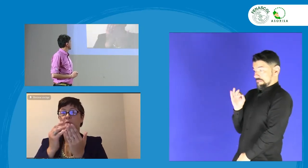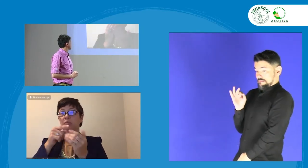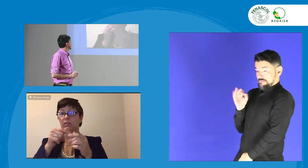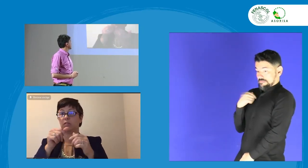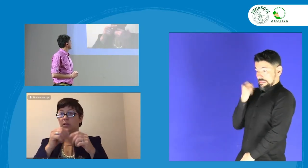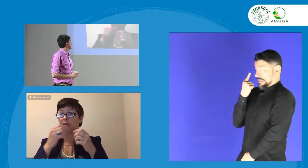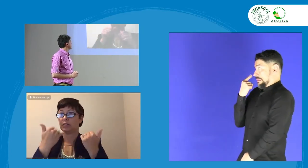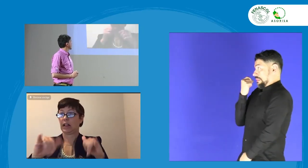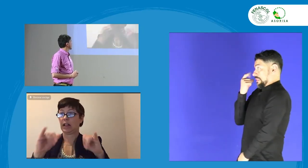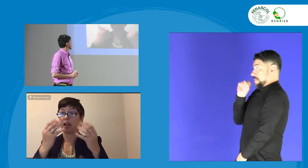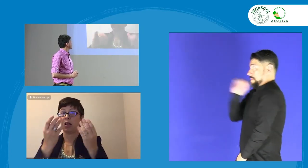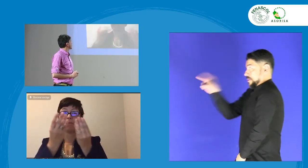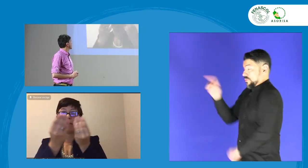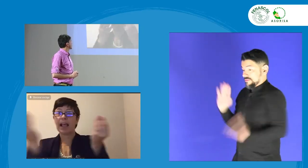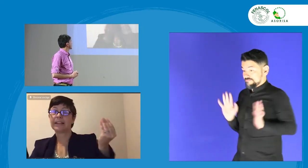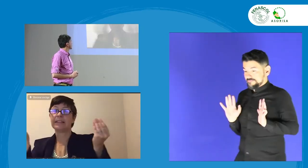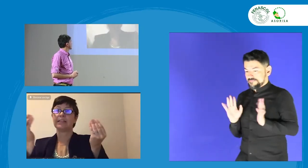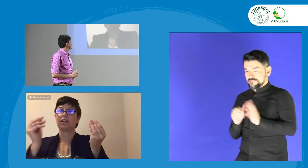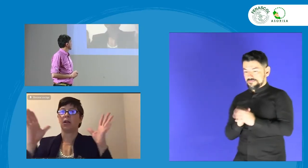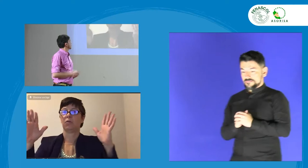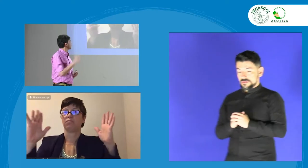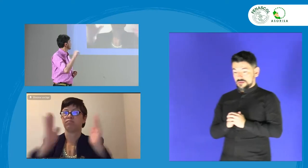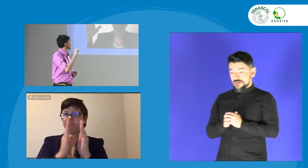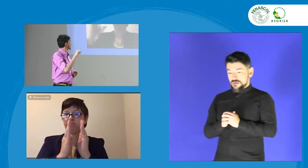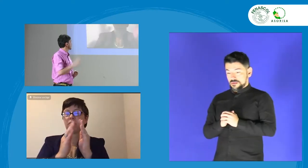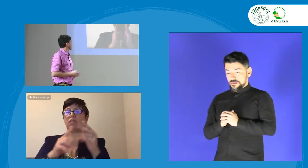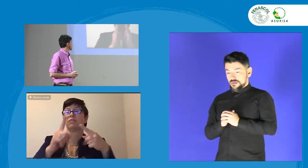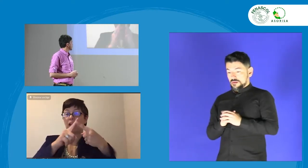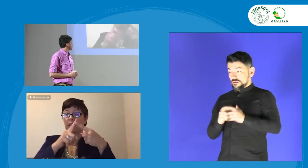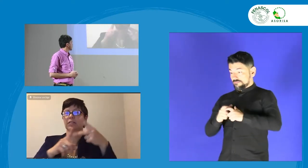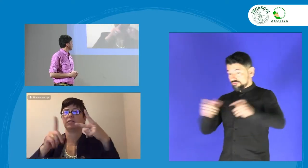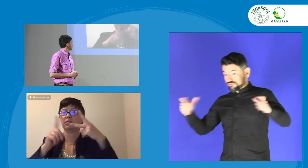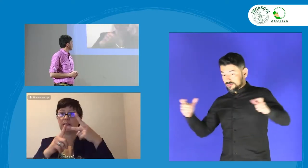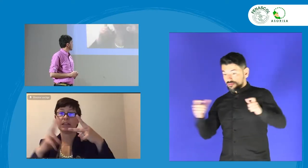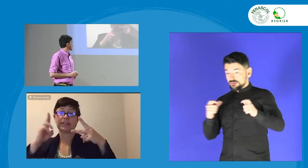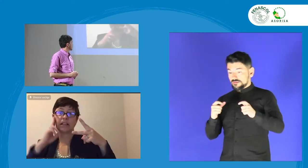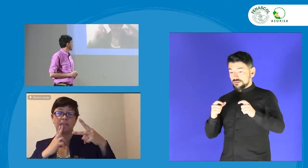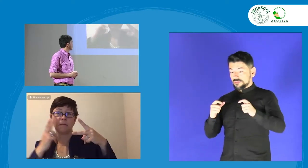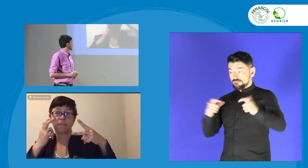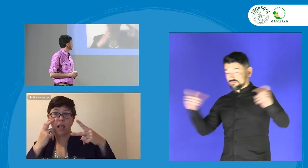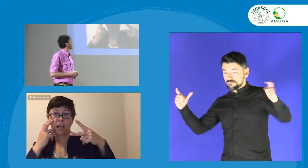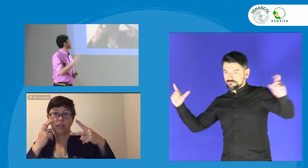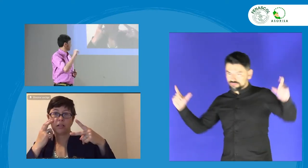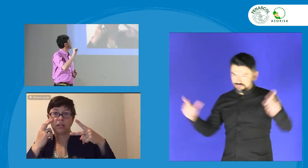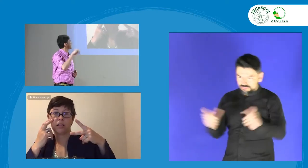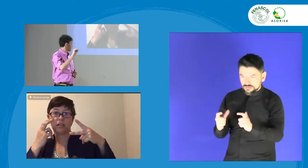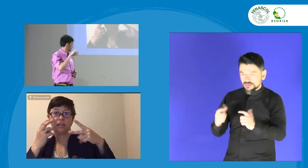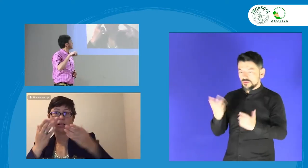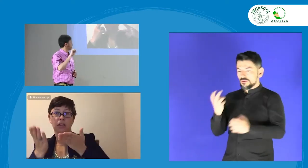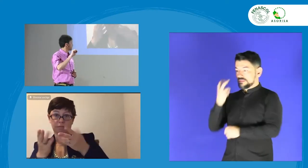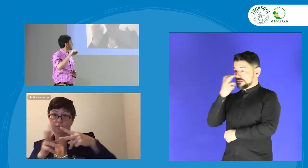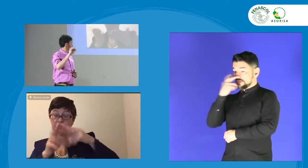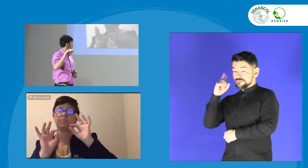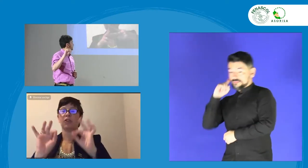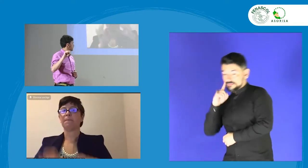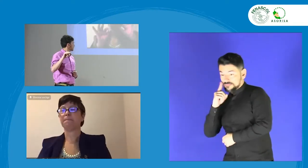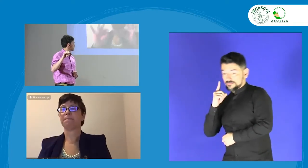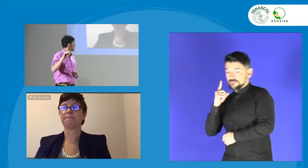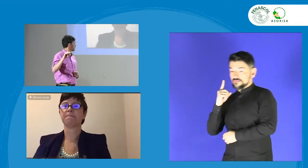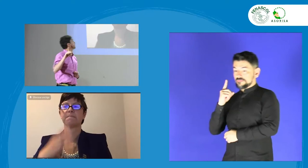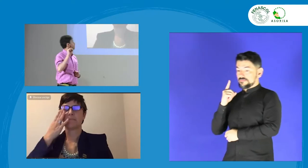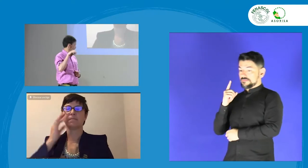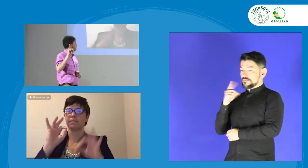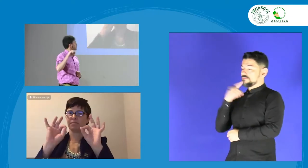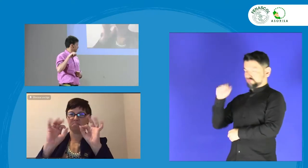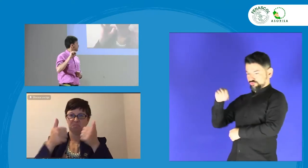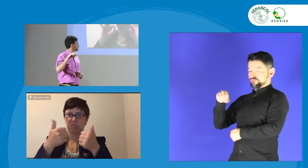A ver si entendí la pregunta. Tiene que ver... entonces, con la educación que se tiene acá en los Estados Unidos para sordos,